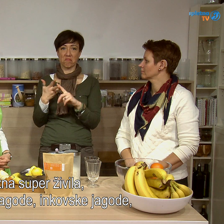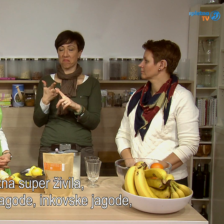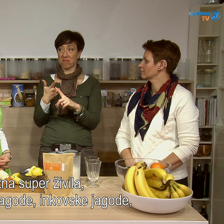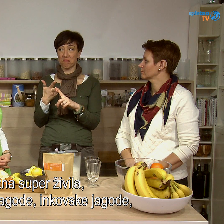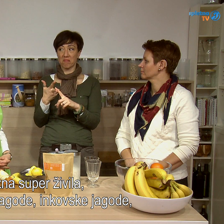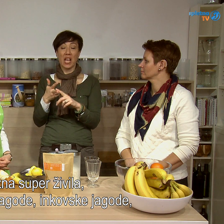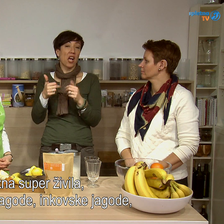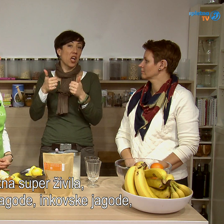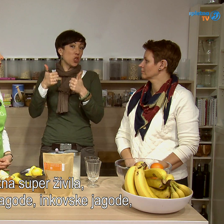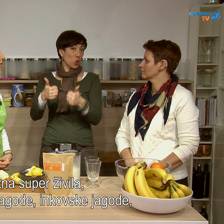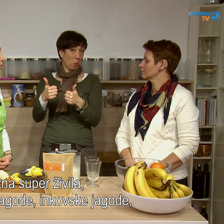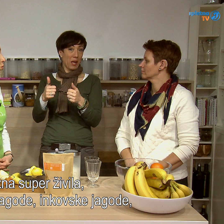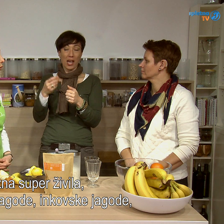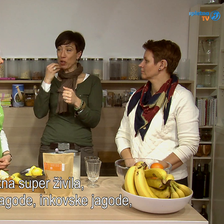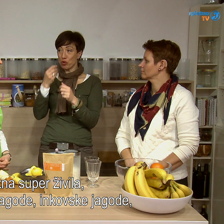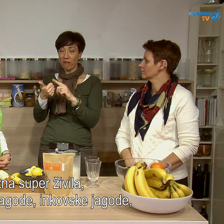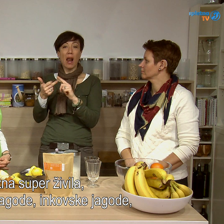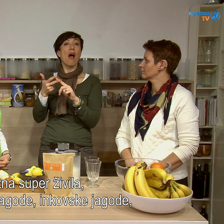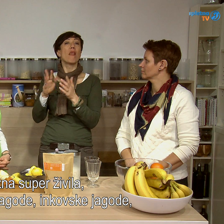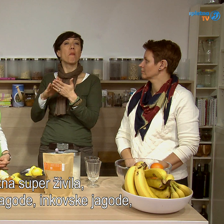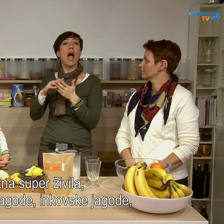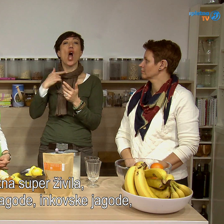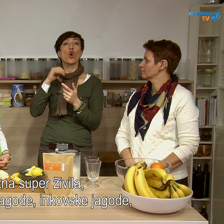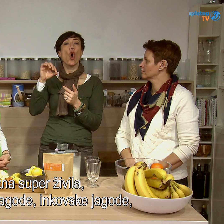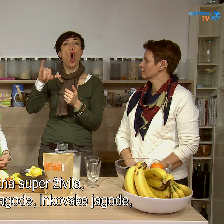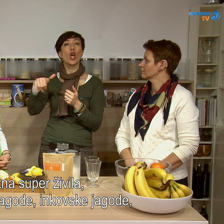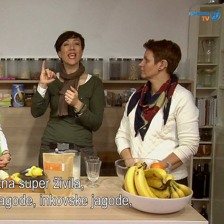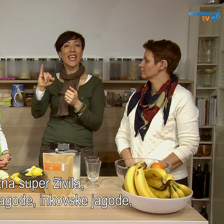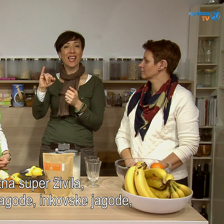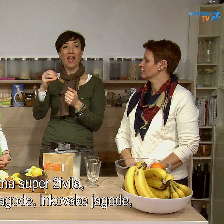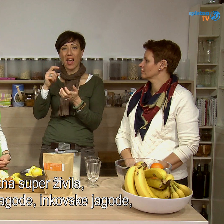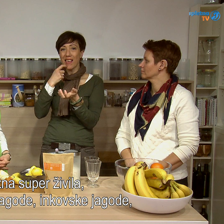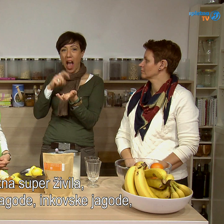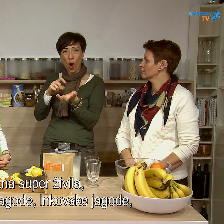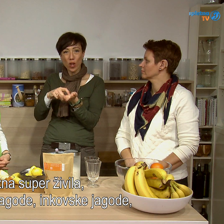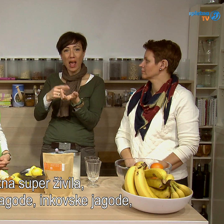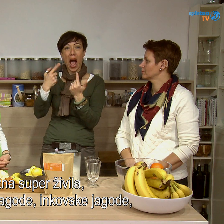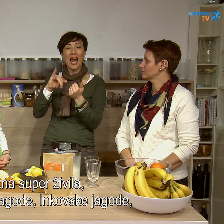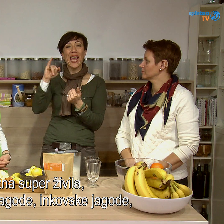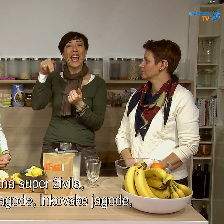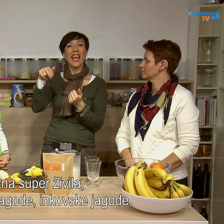razna super živila, kot so goji jagode, inkovske jagode,